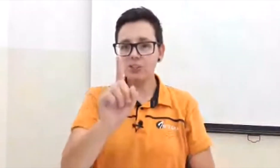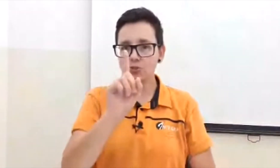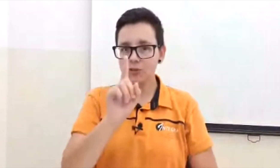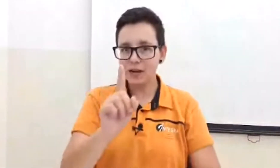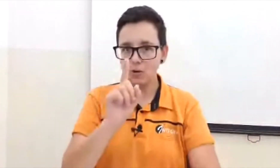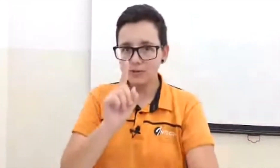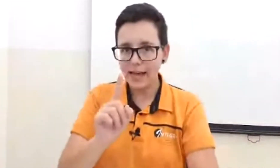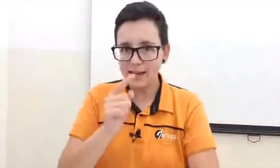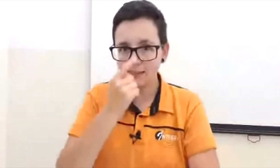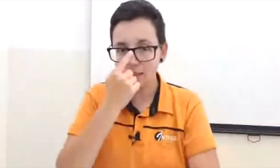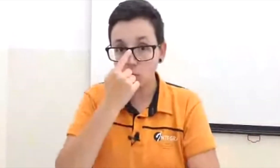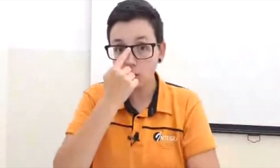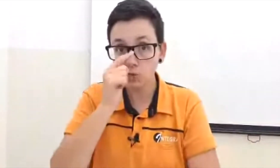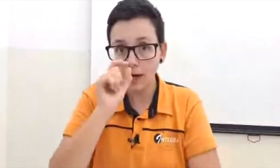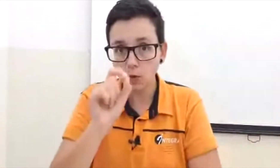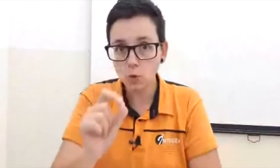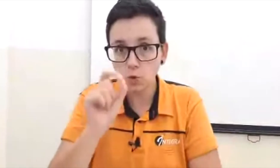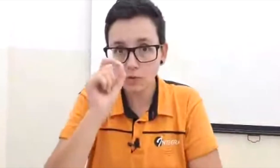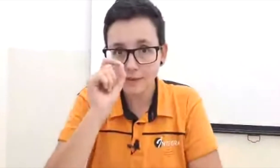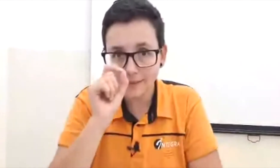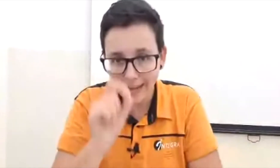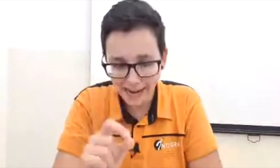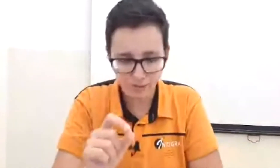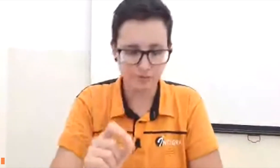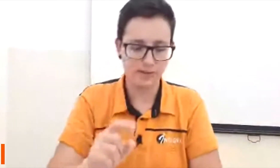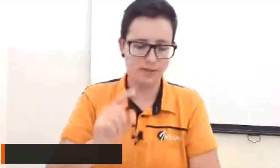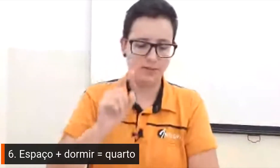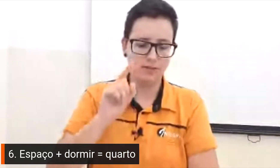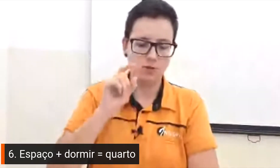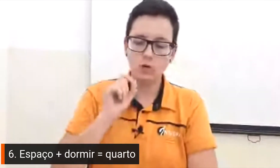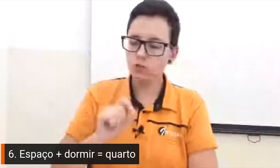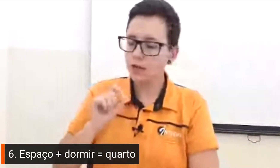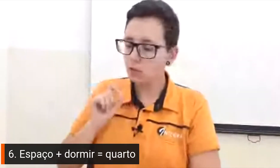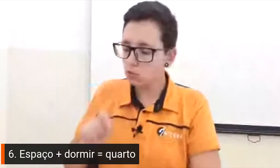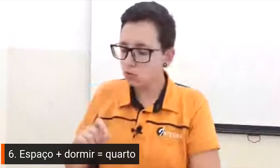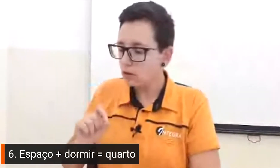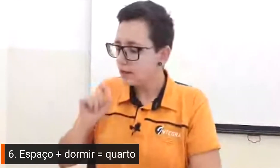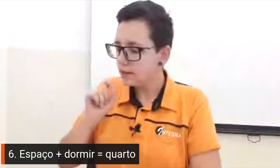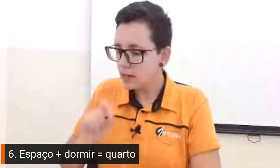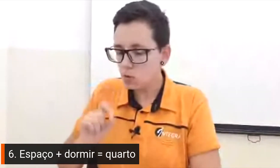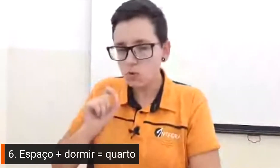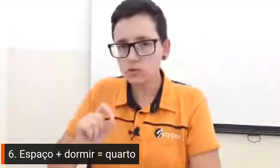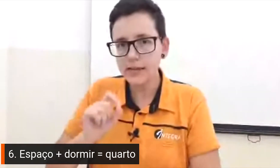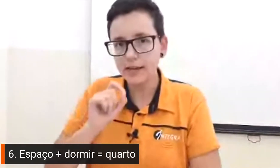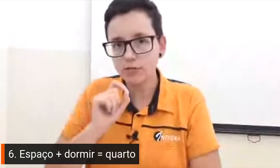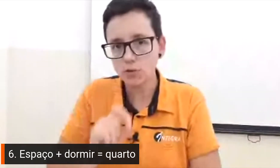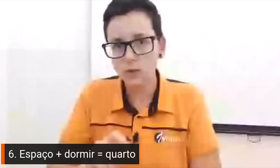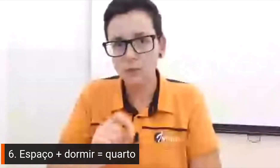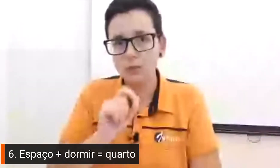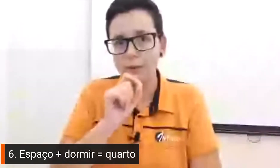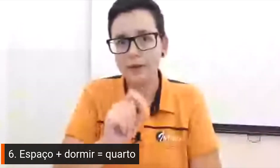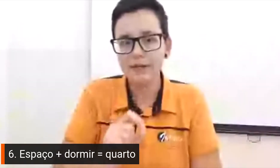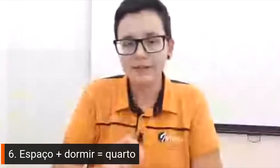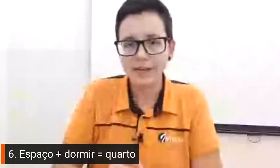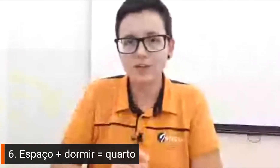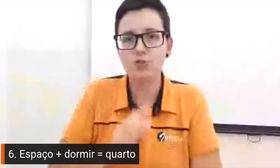isso que acontece quando o aluno trava, quando o aluno não consegue evoluir por aprender do